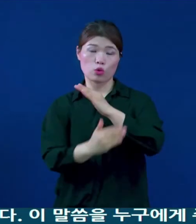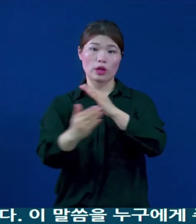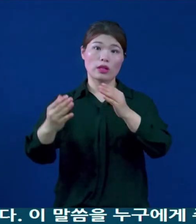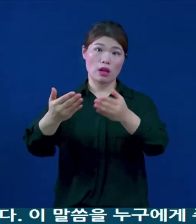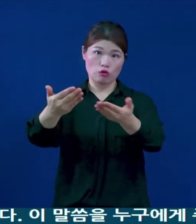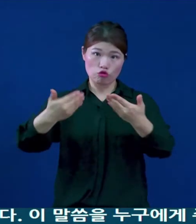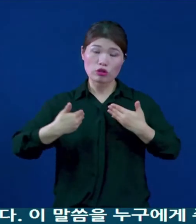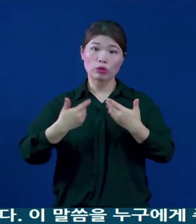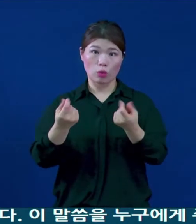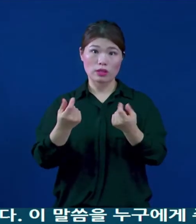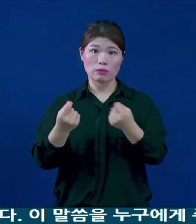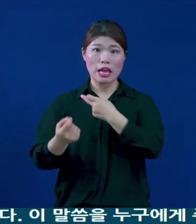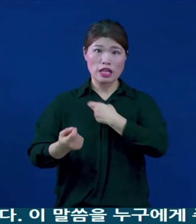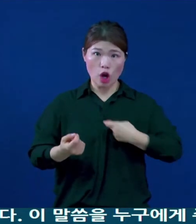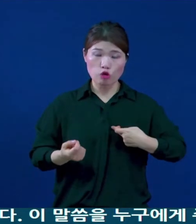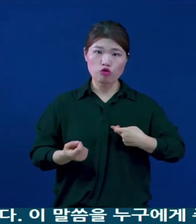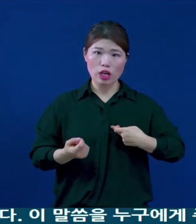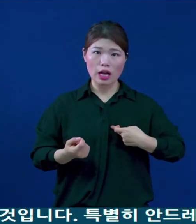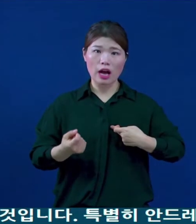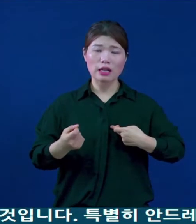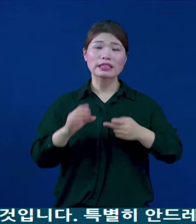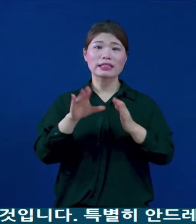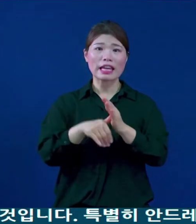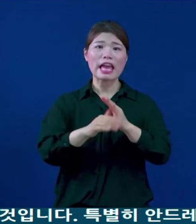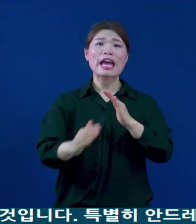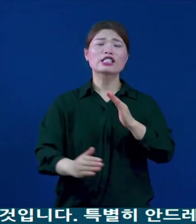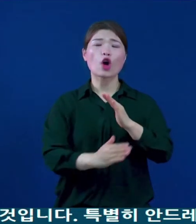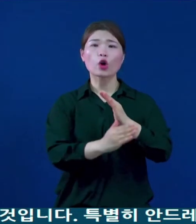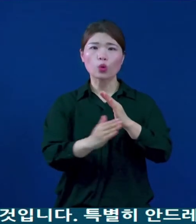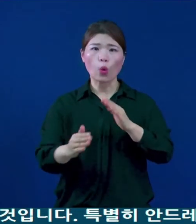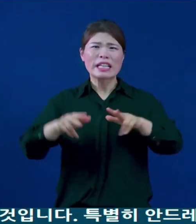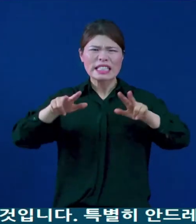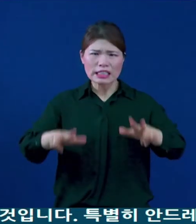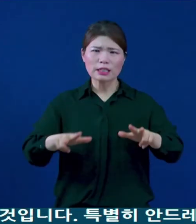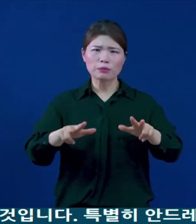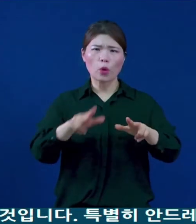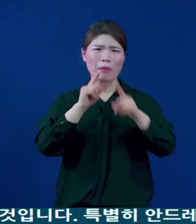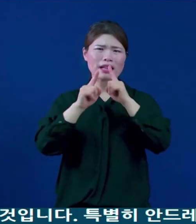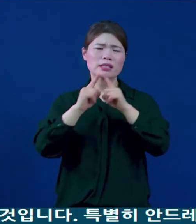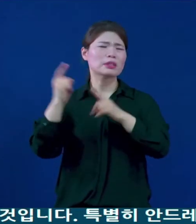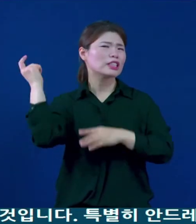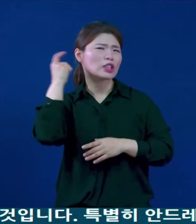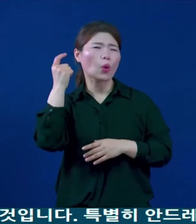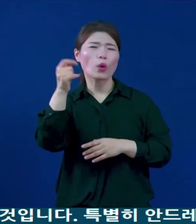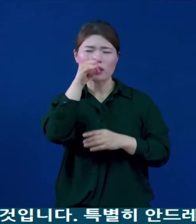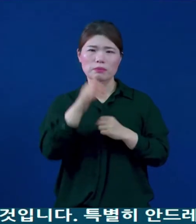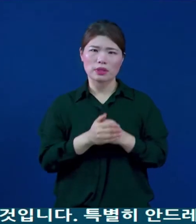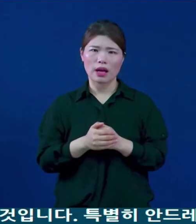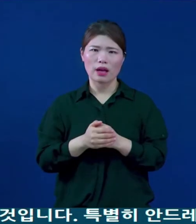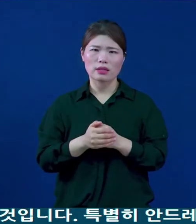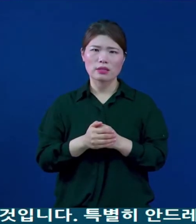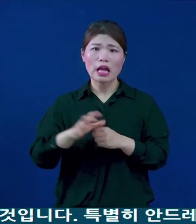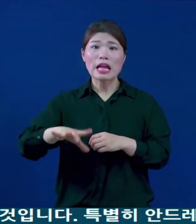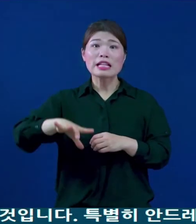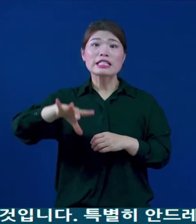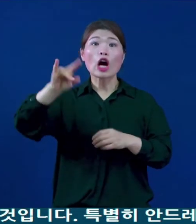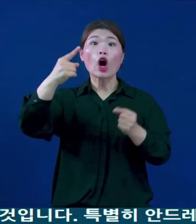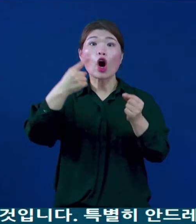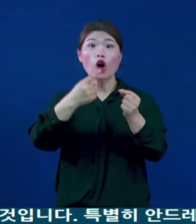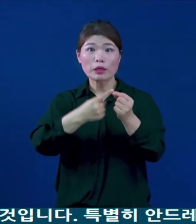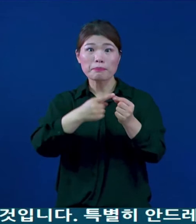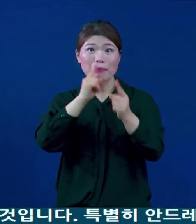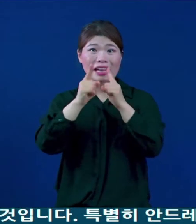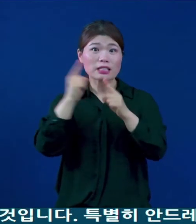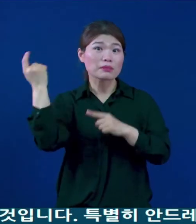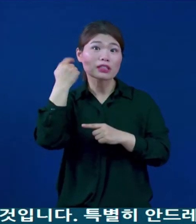통해서 12제자들, 당시의 성도들, 우리까지도 이 말씀을 듣고 있는 겁니다. 그런데 처음 이 말씀을 들은 사람은 안드레였다는